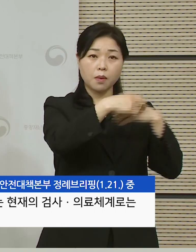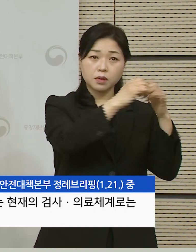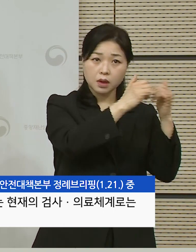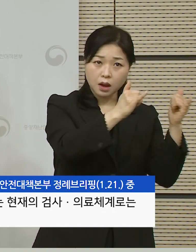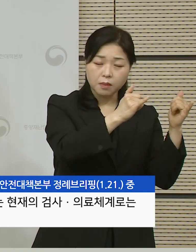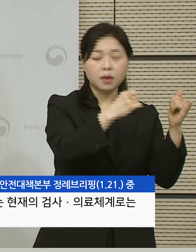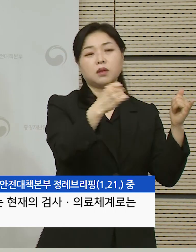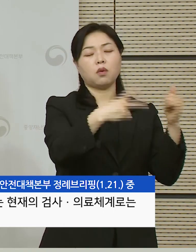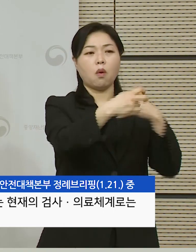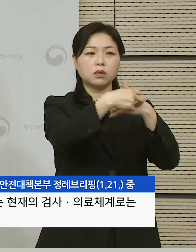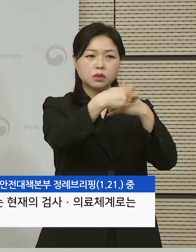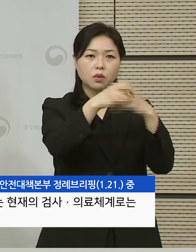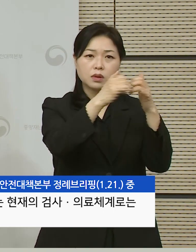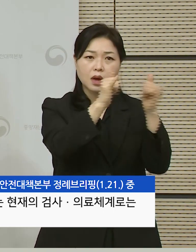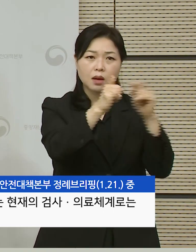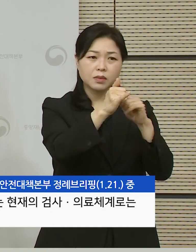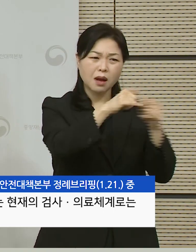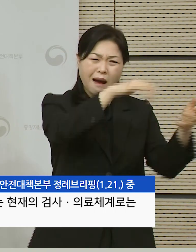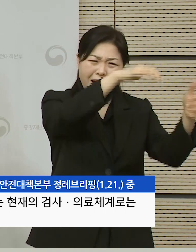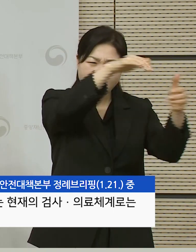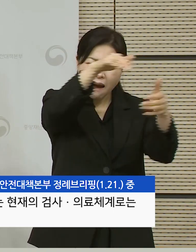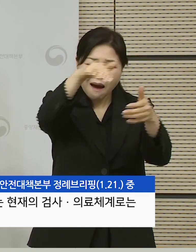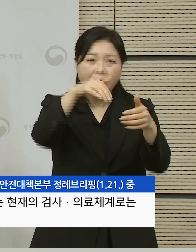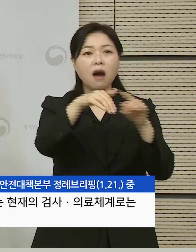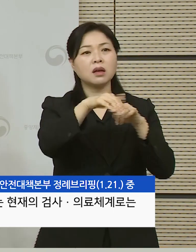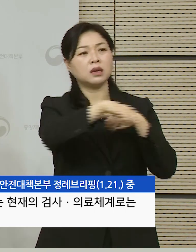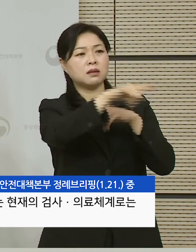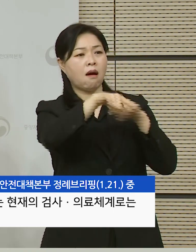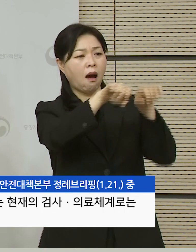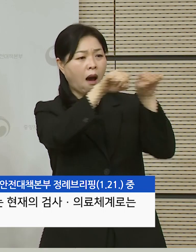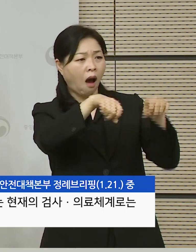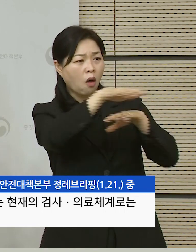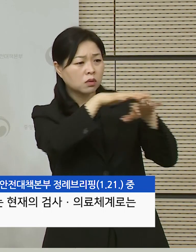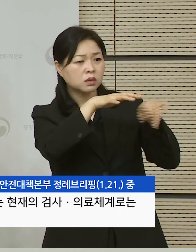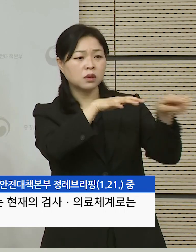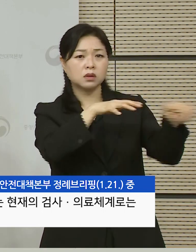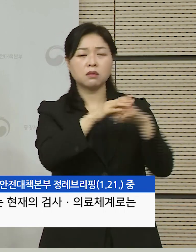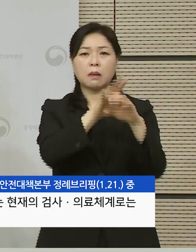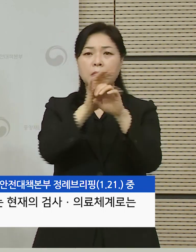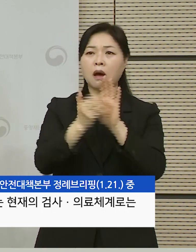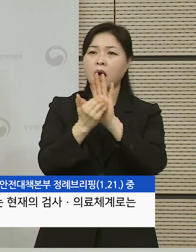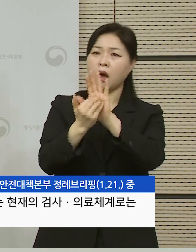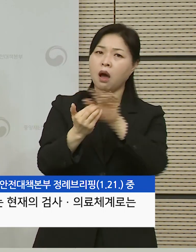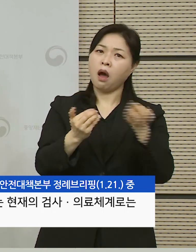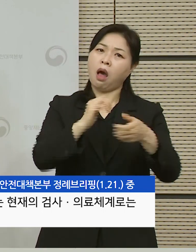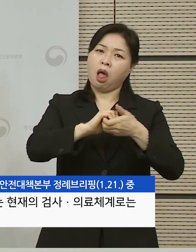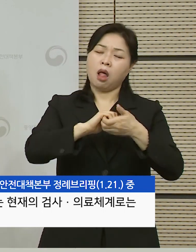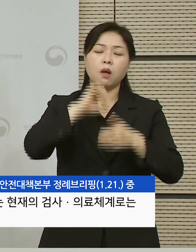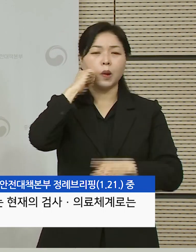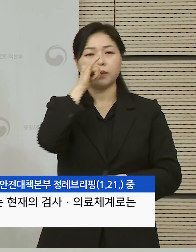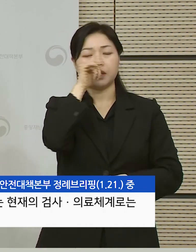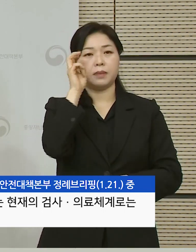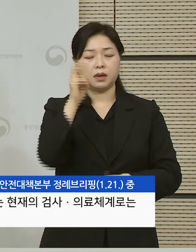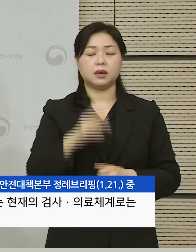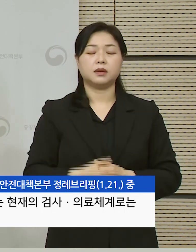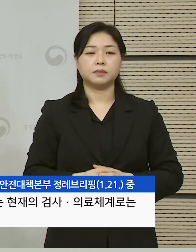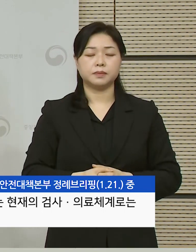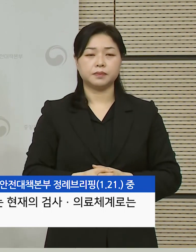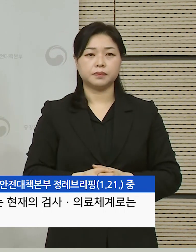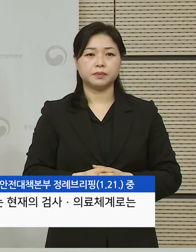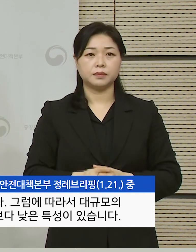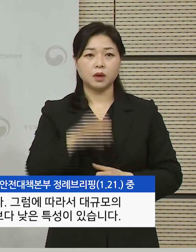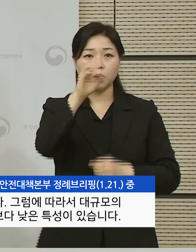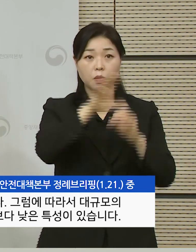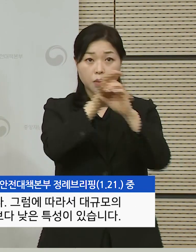대규모의 보건소 인력과 의료 자원을 투입하는 현재와 검사 의료 체계로는 방역 대응에 상당한 한계가